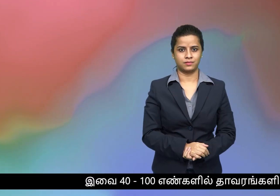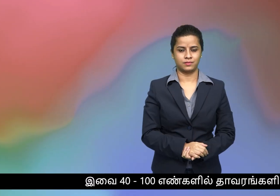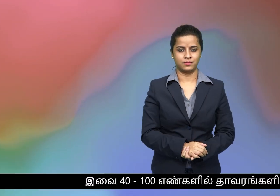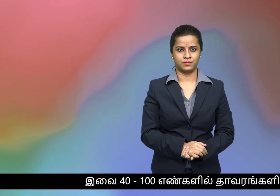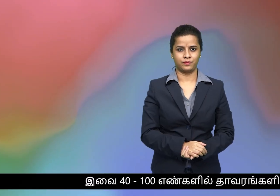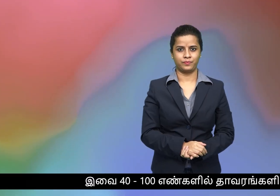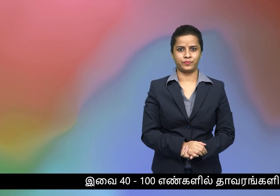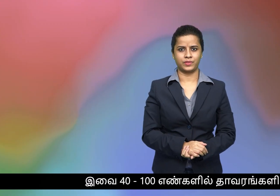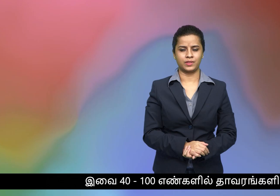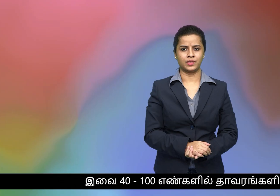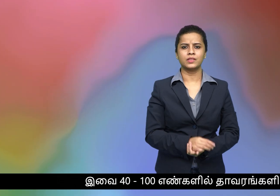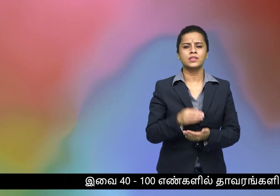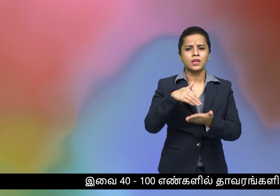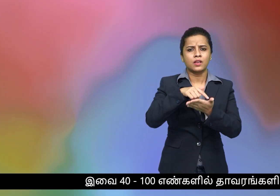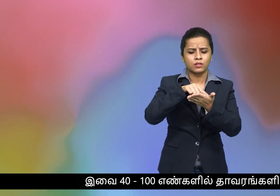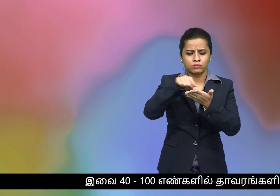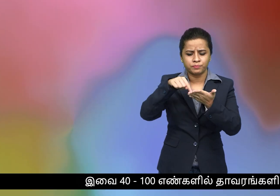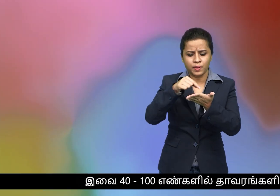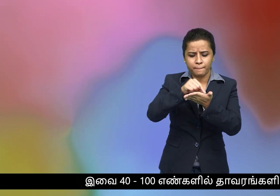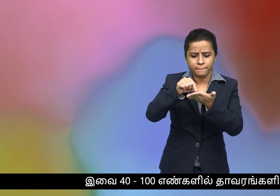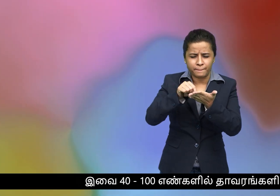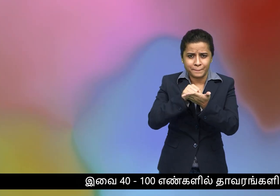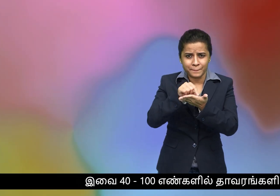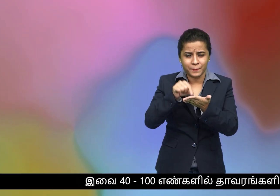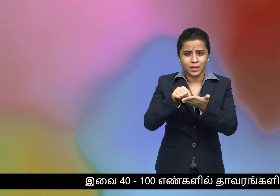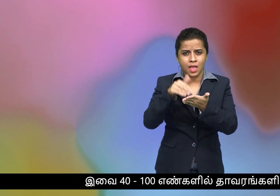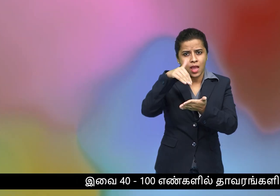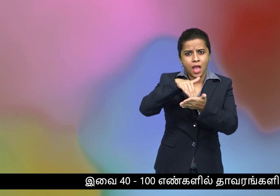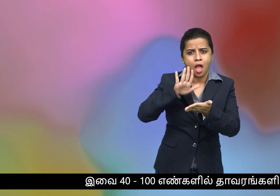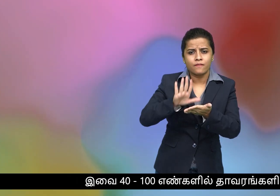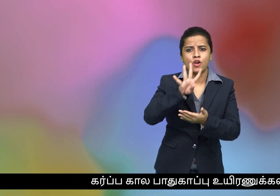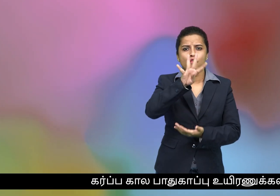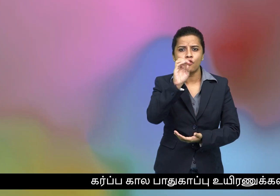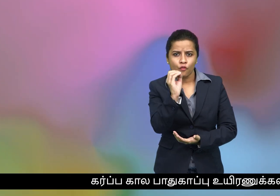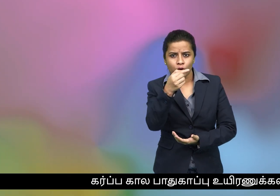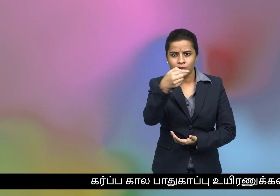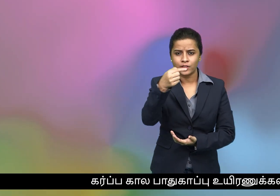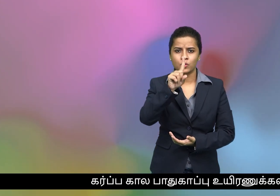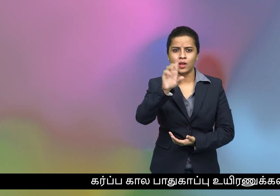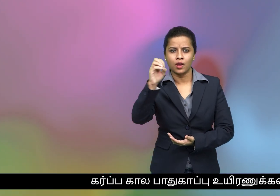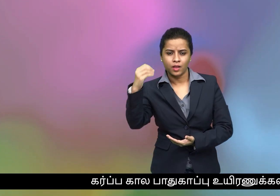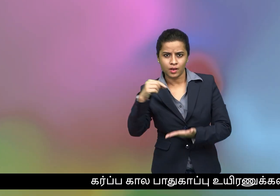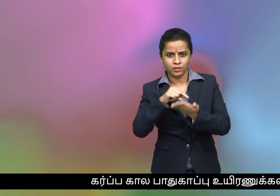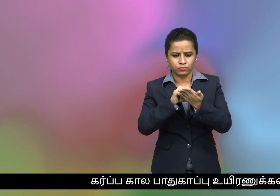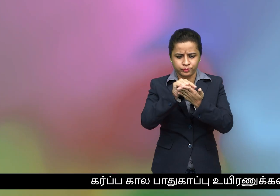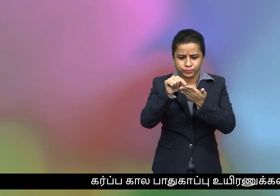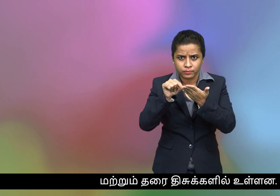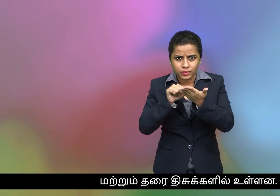இவை 40 முதல் 100 வரை எண்களில் தாவரங்களின் கர்ப்பகால பாதுகாப்பு உயிரணுக்கள்